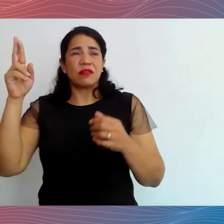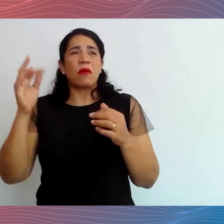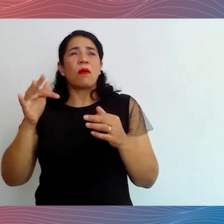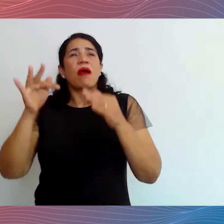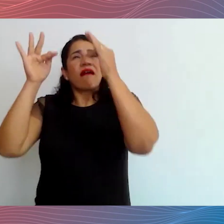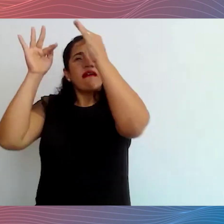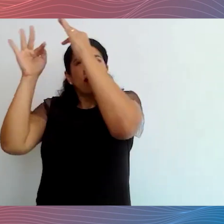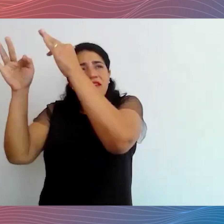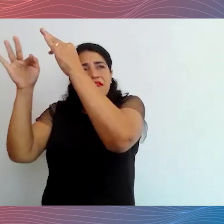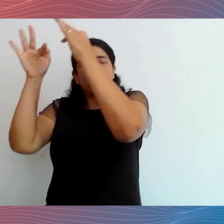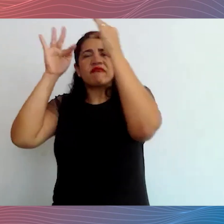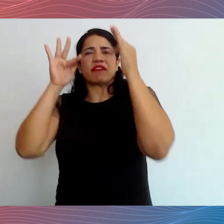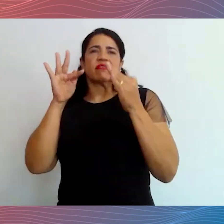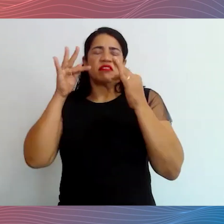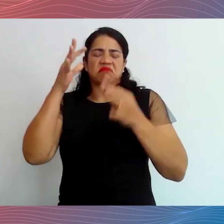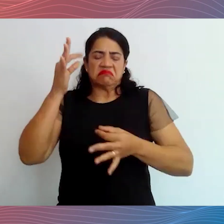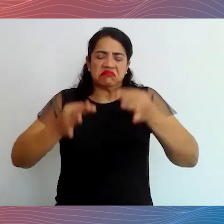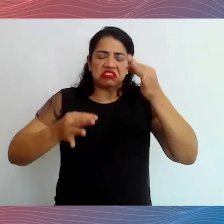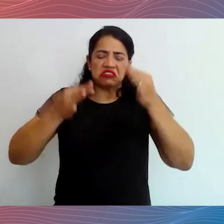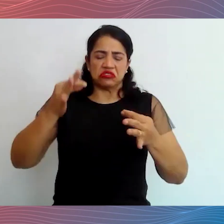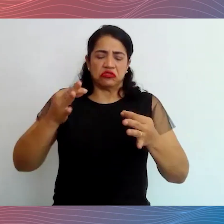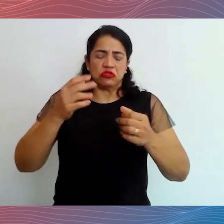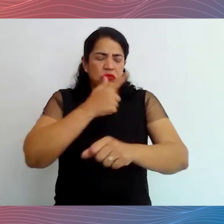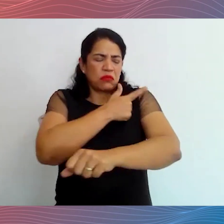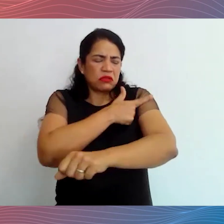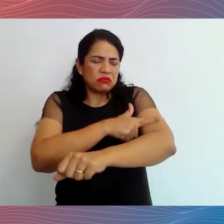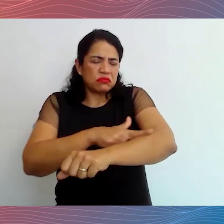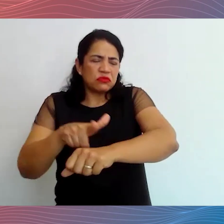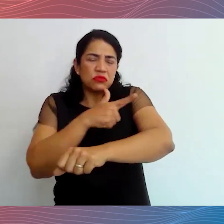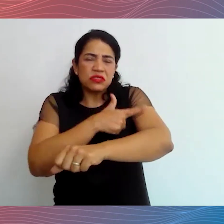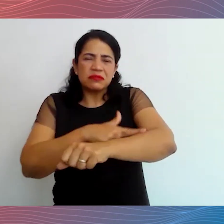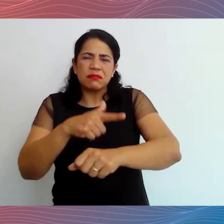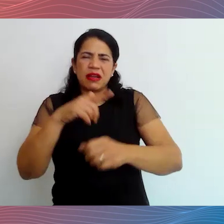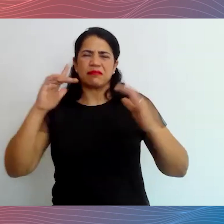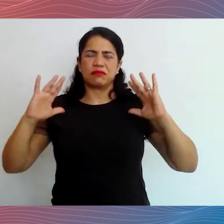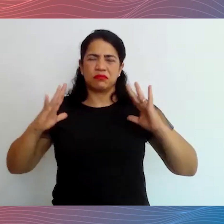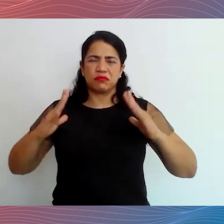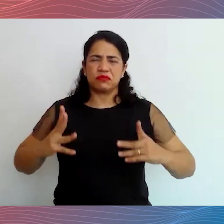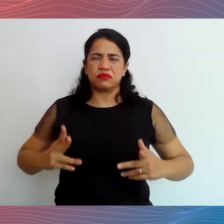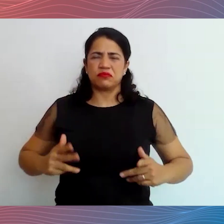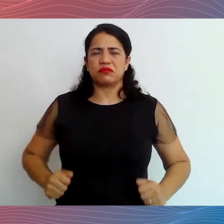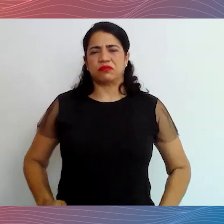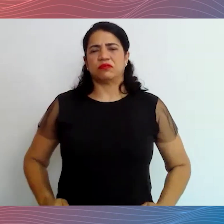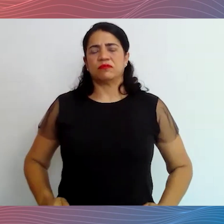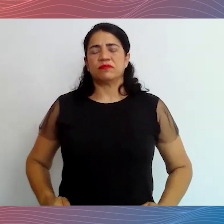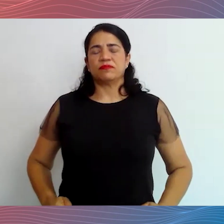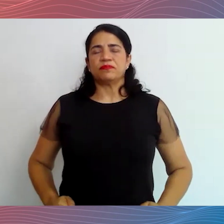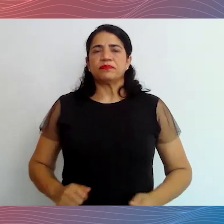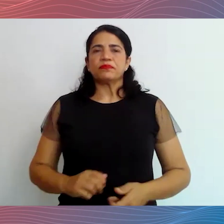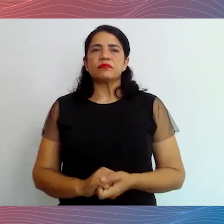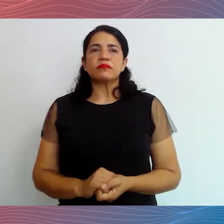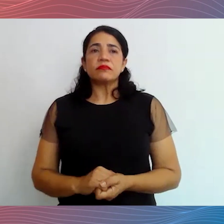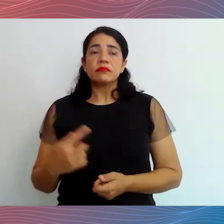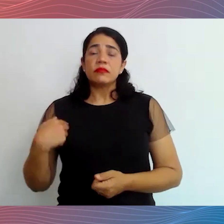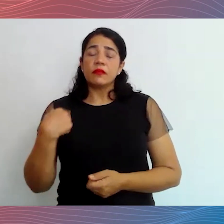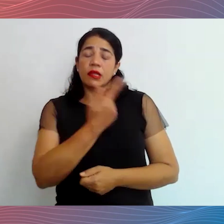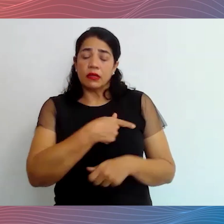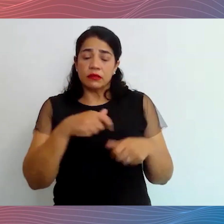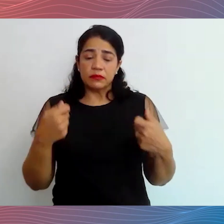gente vive, na luz, né? E na luz, irmãos, nós nunca nos orgulhamos, na luz nunca